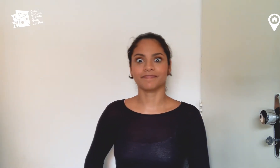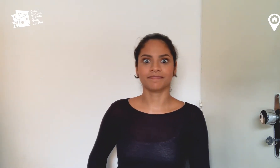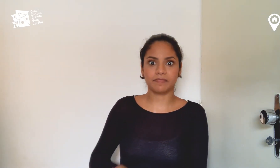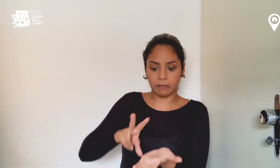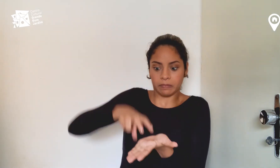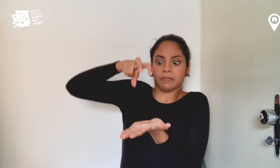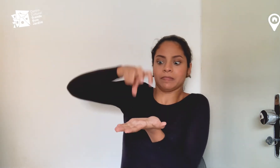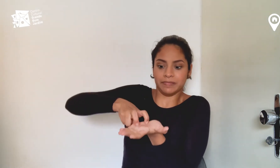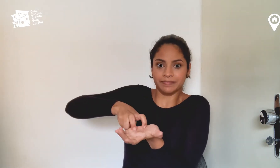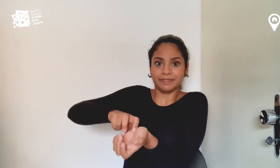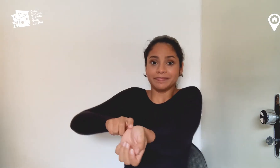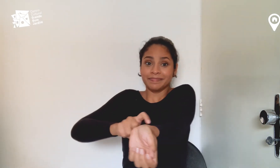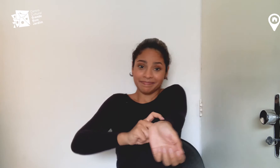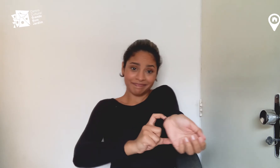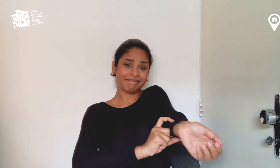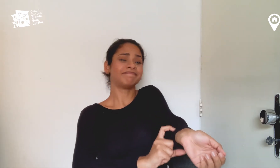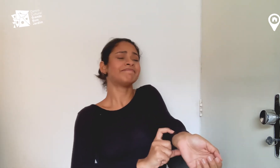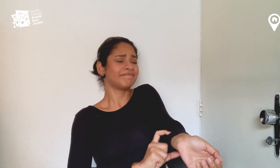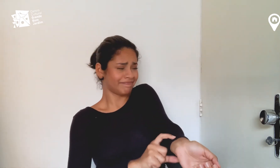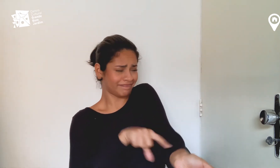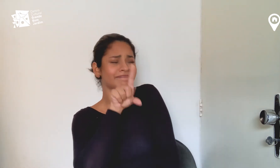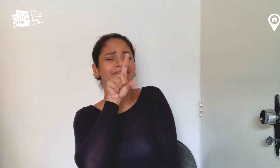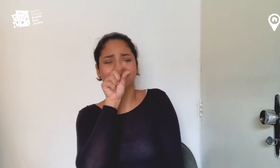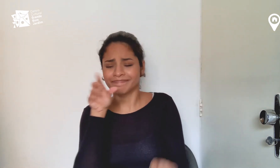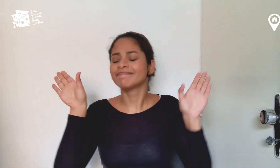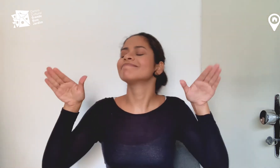deu um pulinho, tava bem nervosinho. O papacapim,